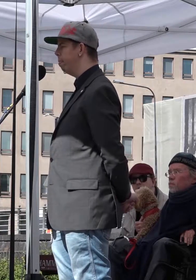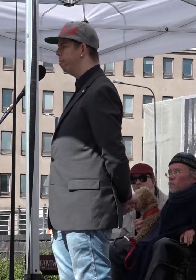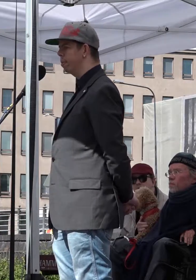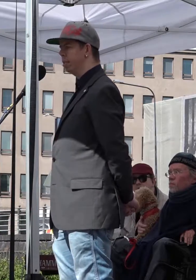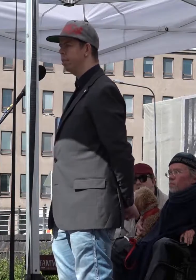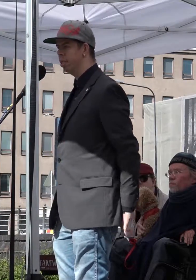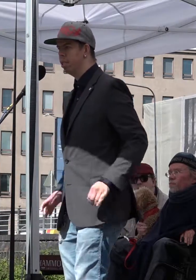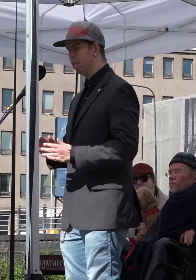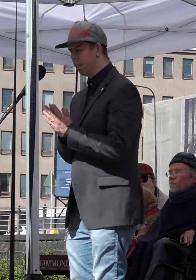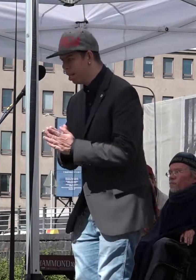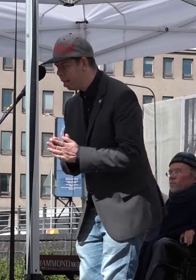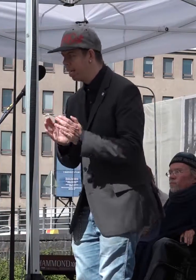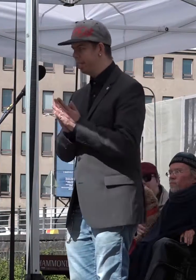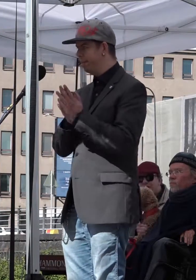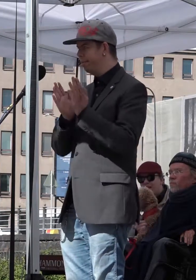Kyllä.